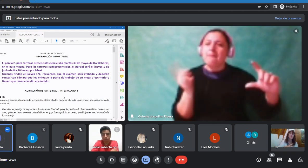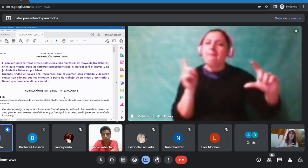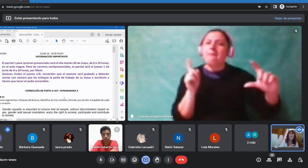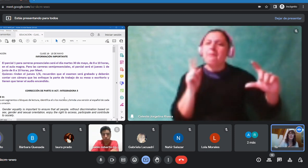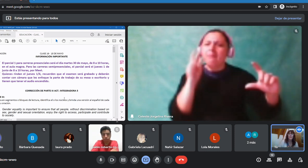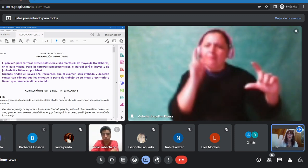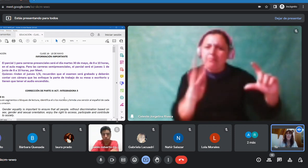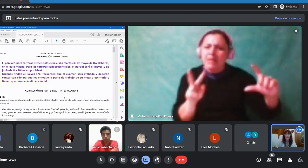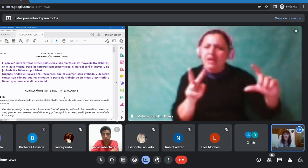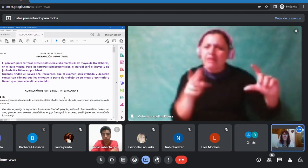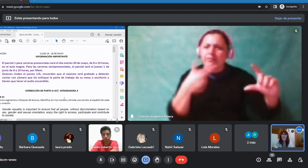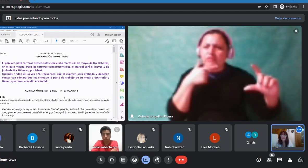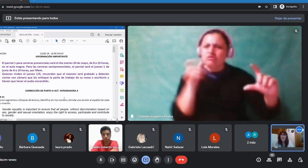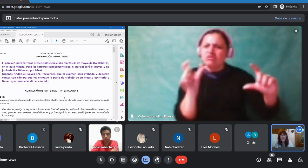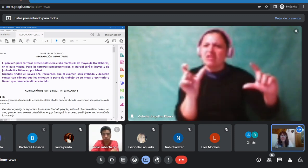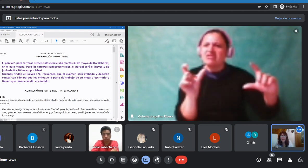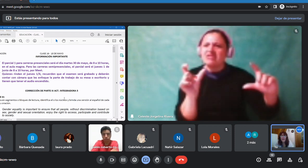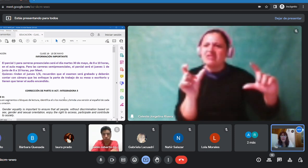un sustantivo?